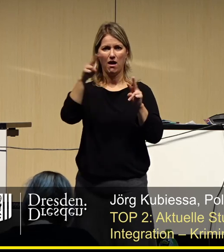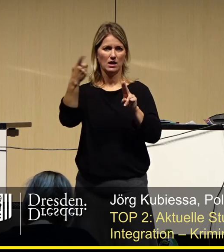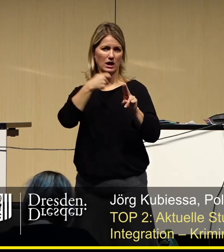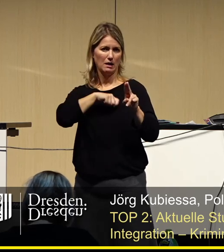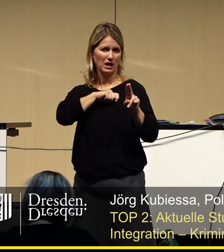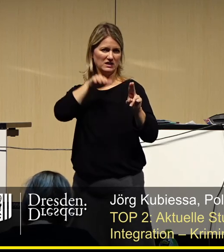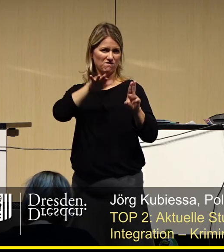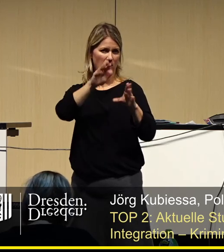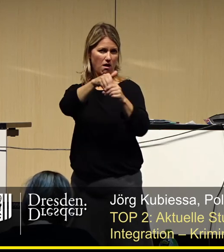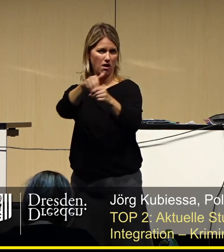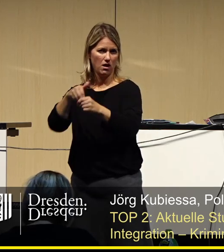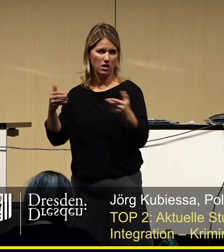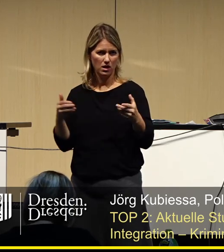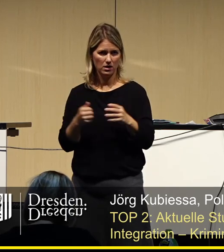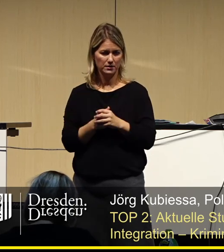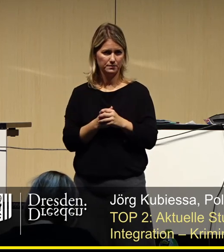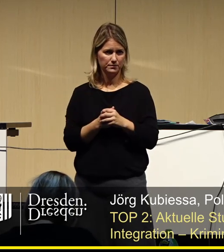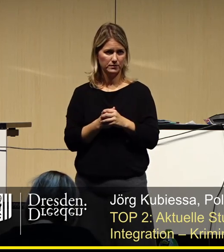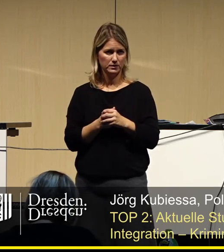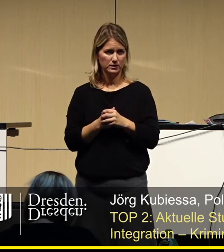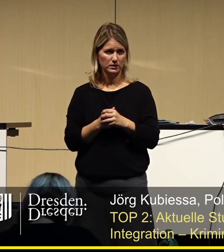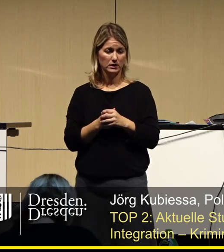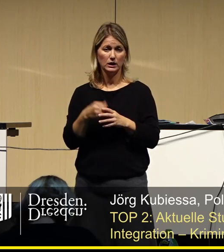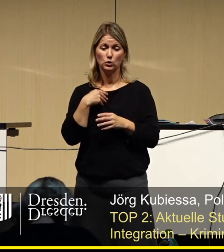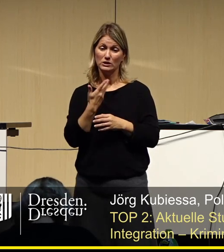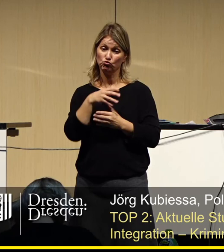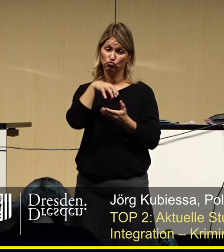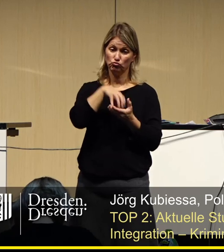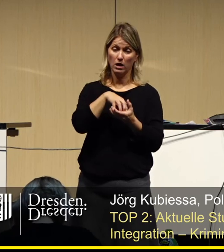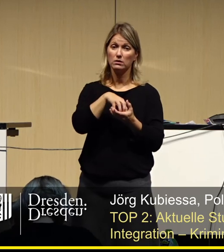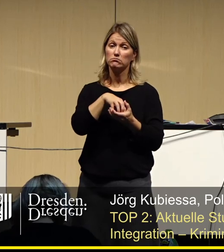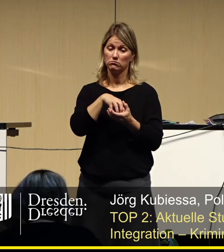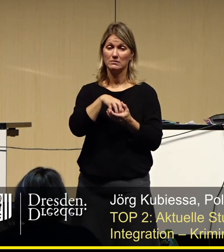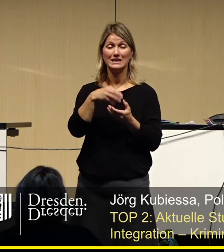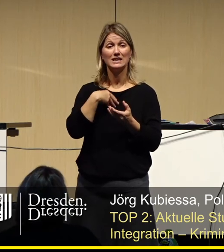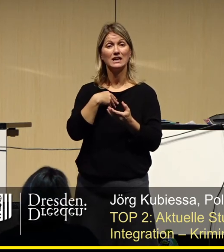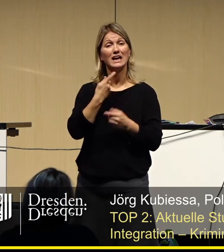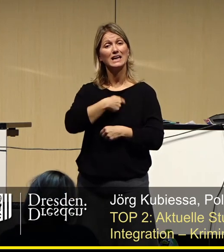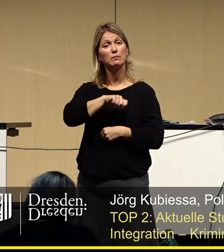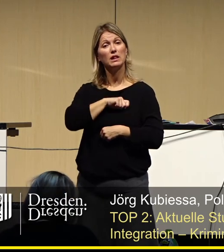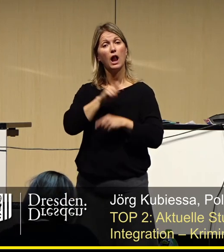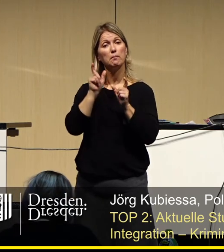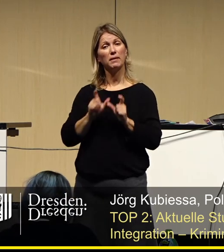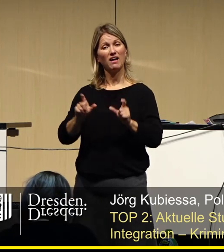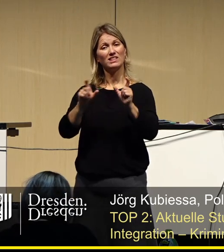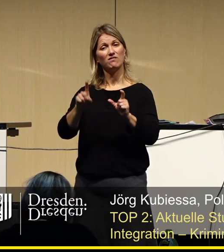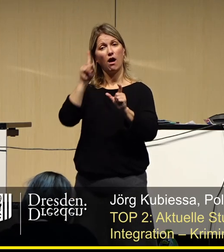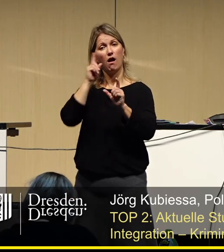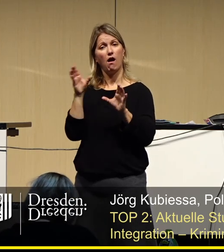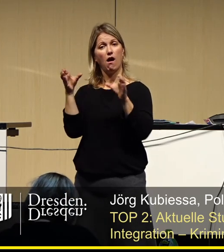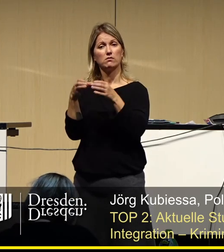Kriminalitätsfällen haben. Und wir sind mit der Stadt, und erlauben Sie mir das, im Kriminalpräventiven Rat, so erlebe ich